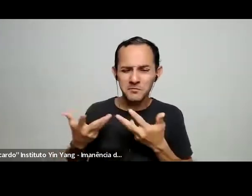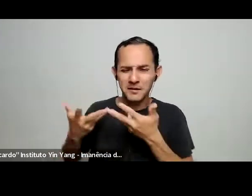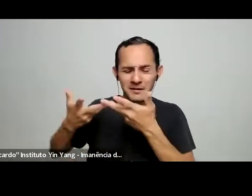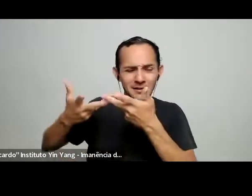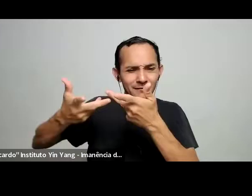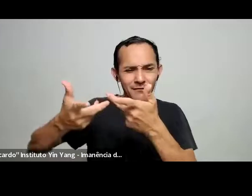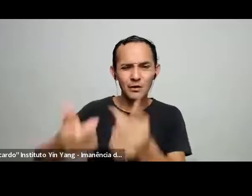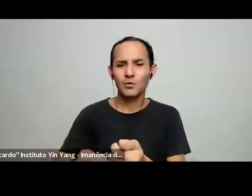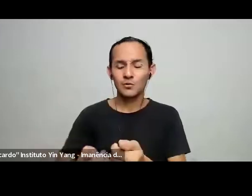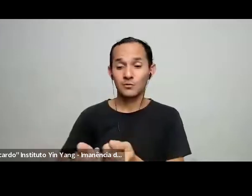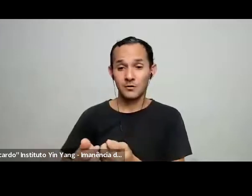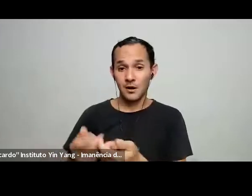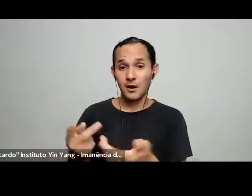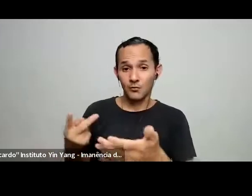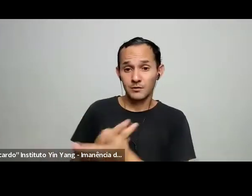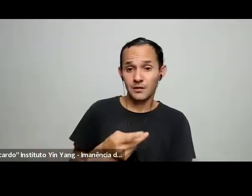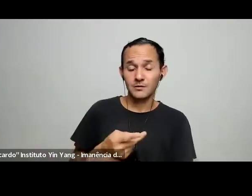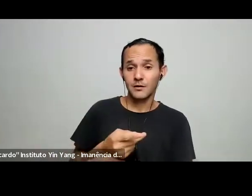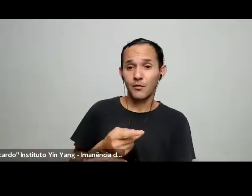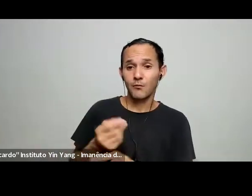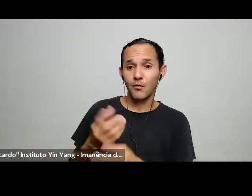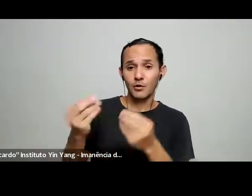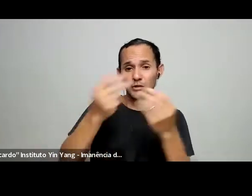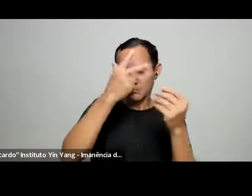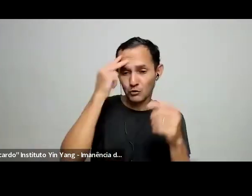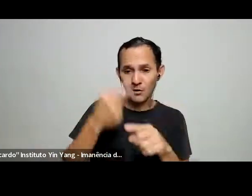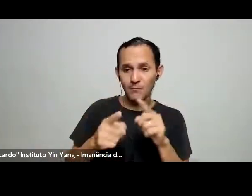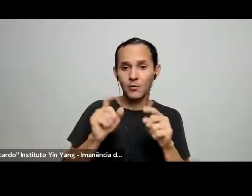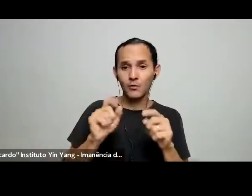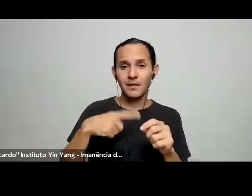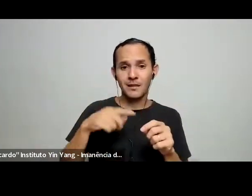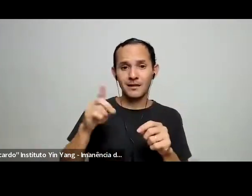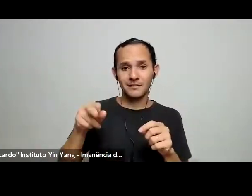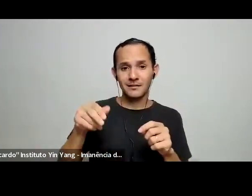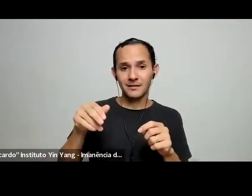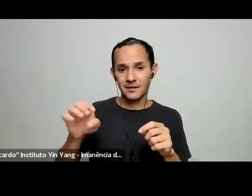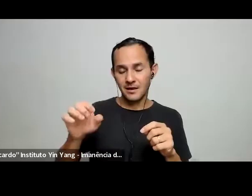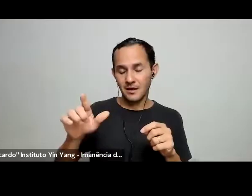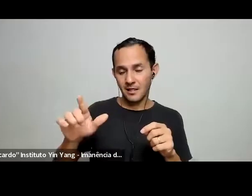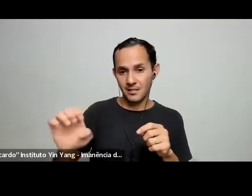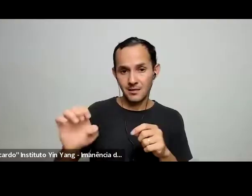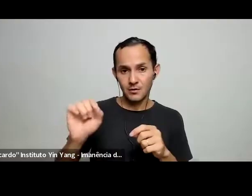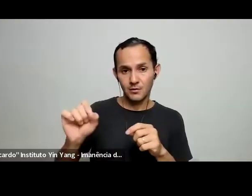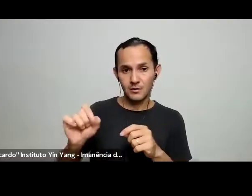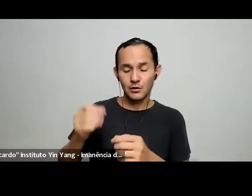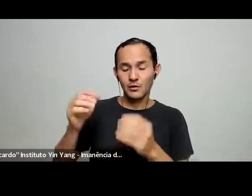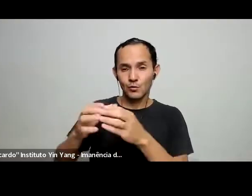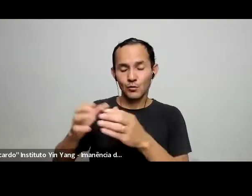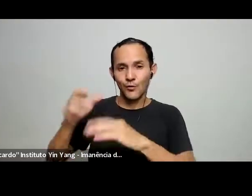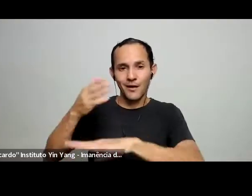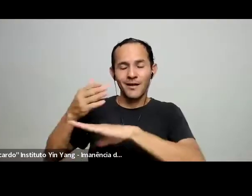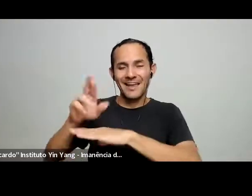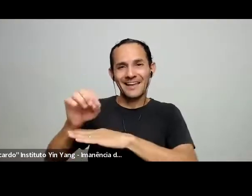maravilhoso realizado por tantos, mas encabeçado pela Daniele Preckmann na Rede Práticas